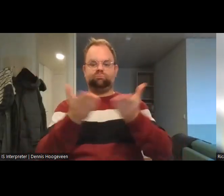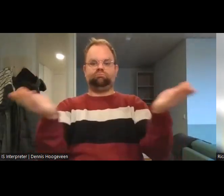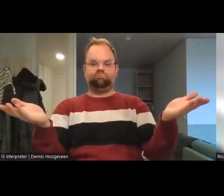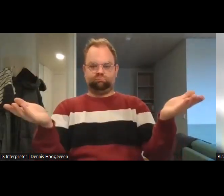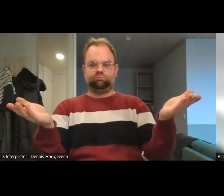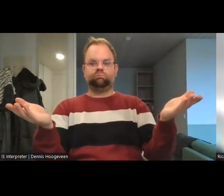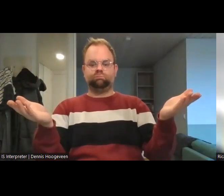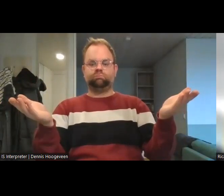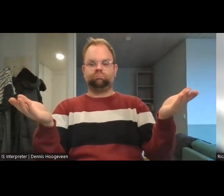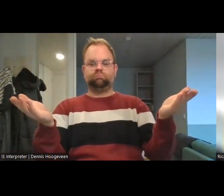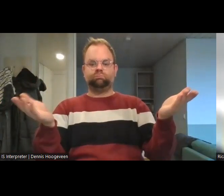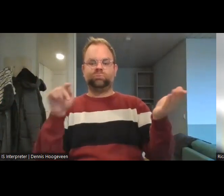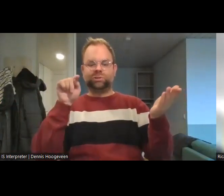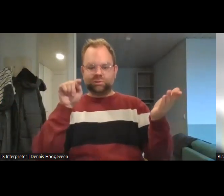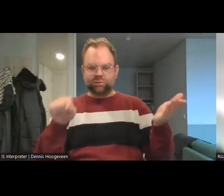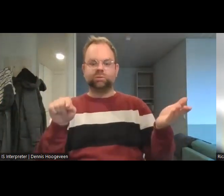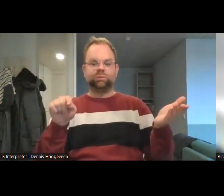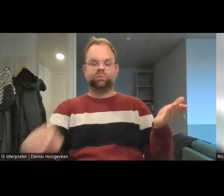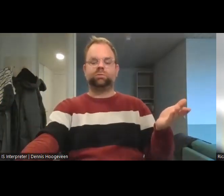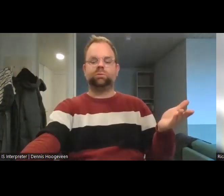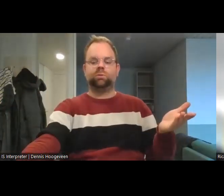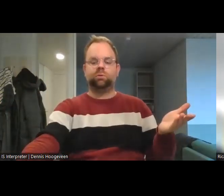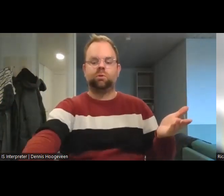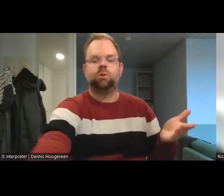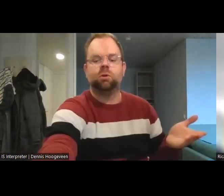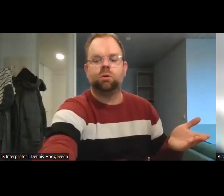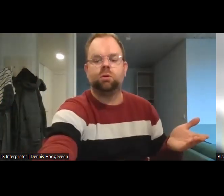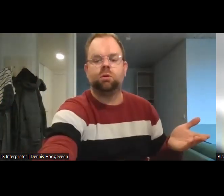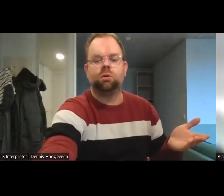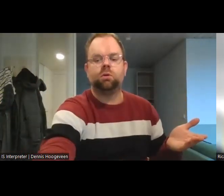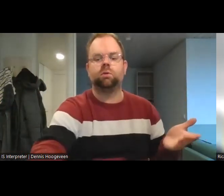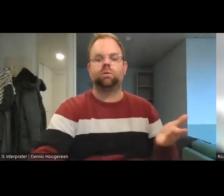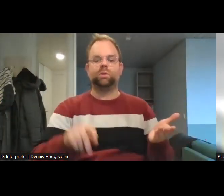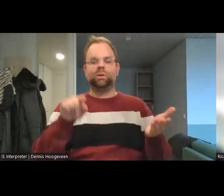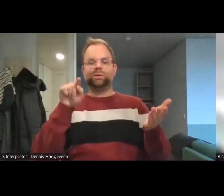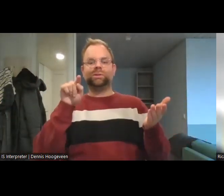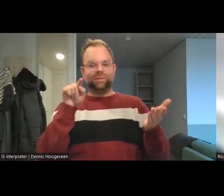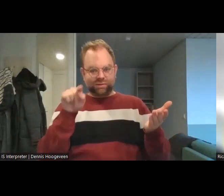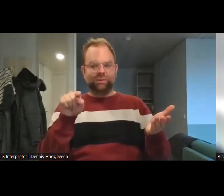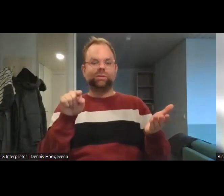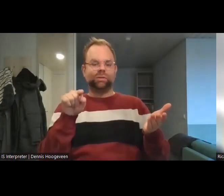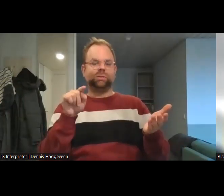allons s'assurer que vous allez utiliser votre microphone. Vous pouvez aussi écrire.